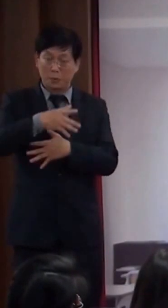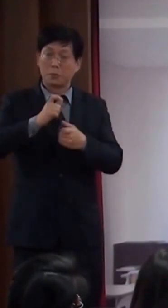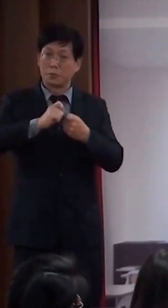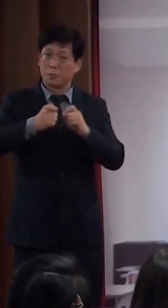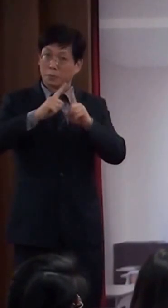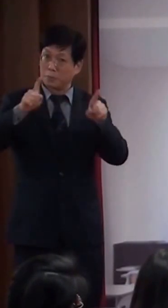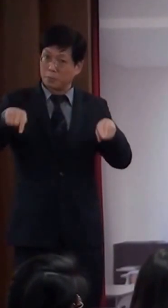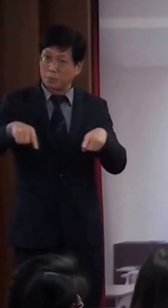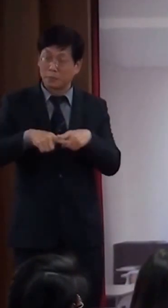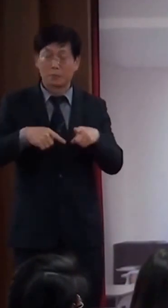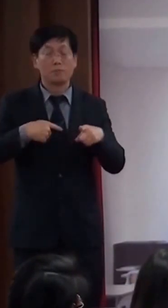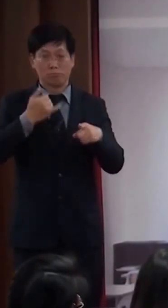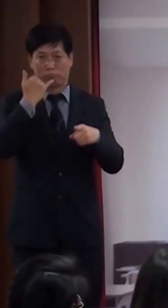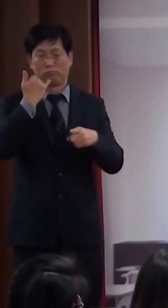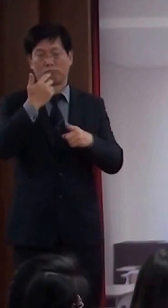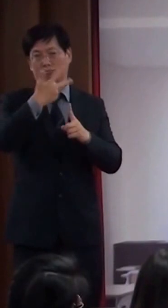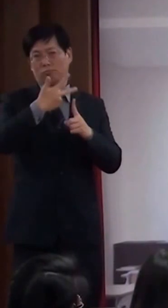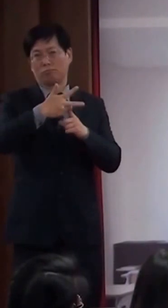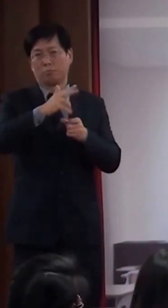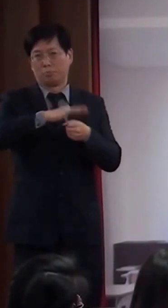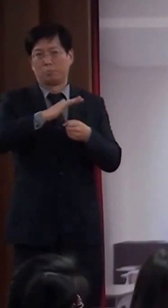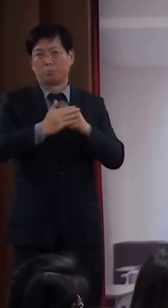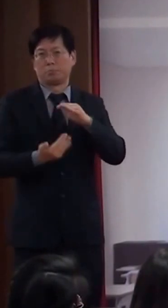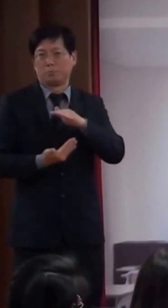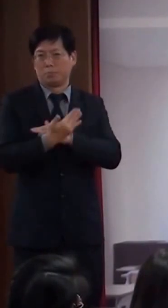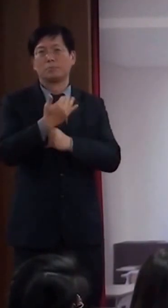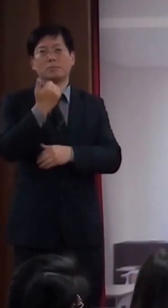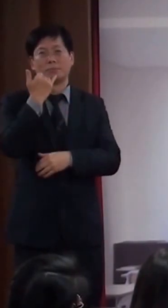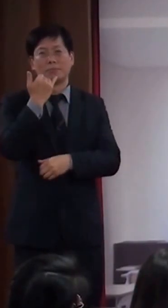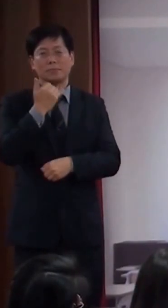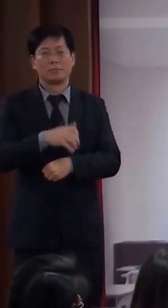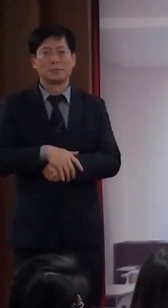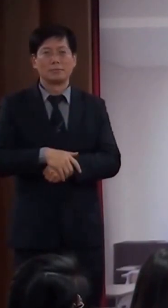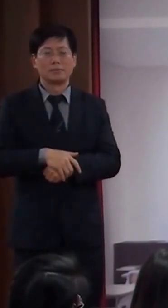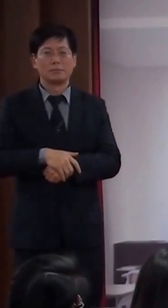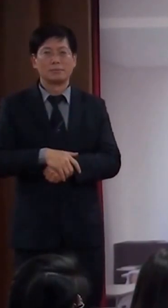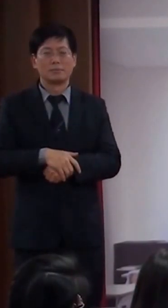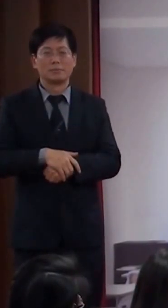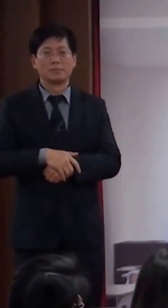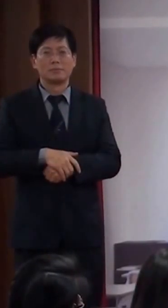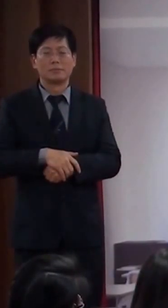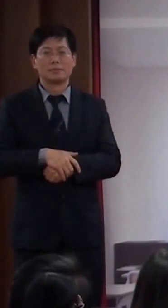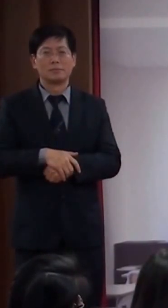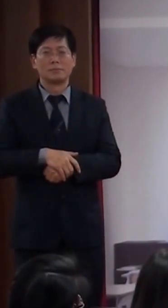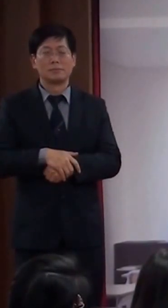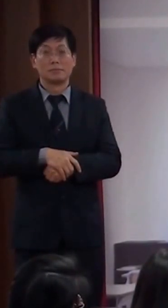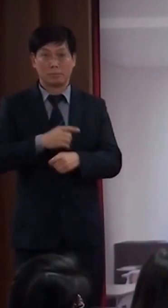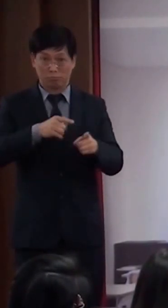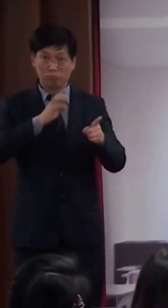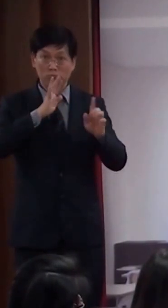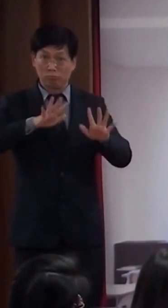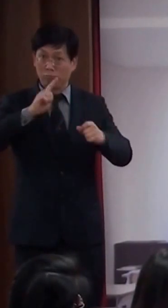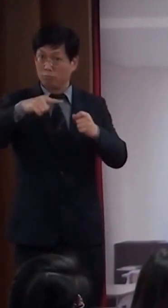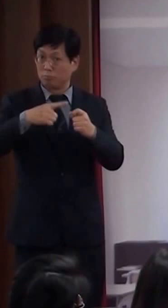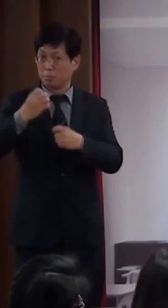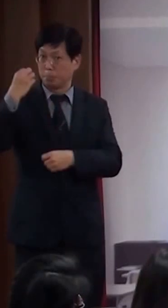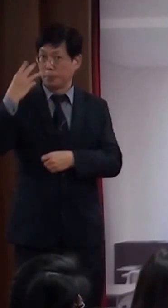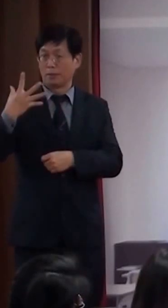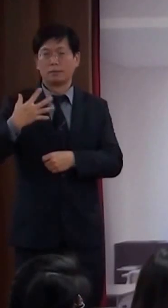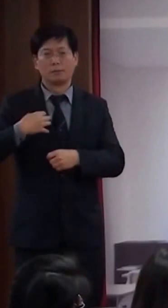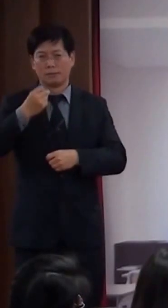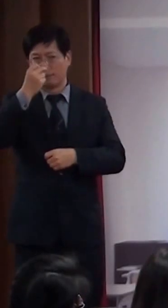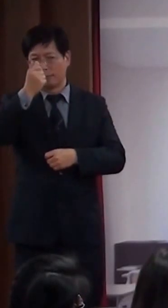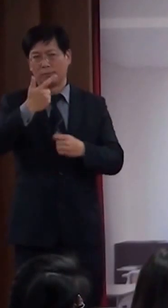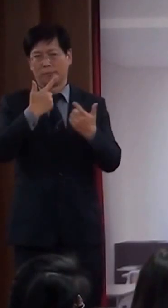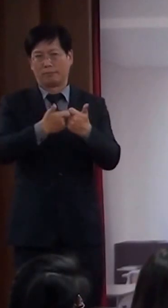呢，就是缴款单的部分呢，也可以在这个超商里面印出来。这个是今年呢，